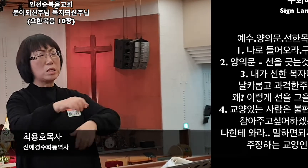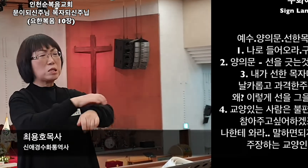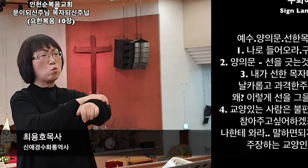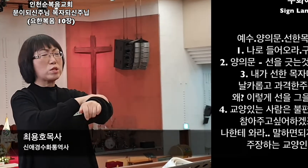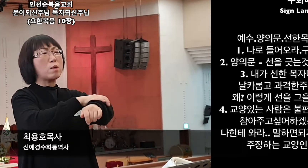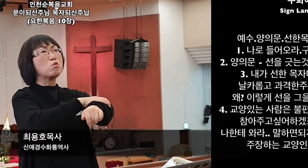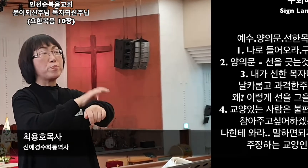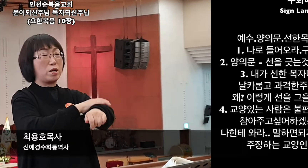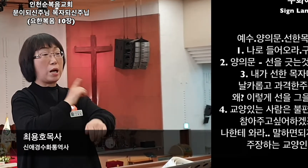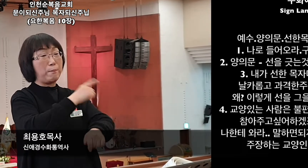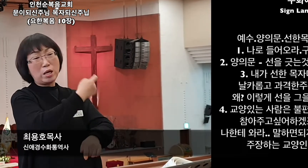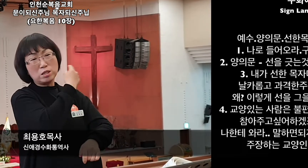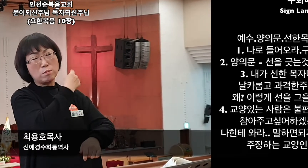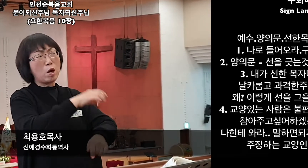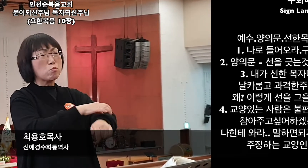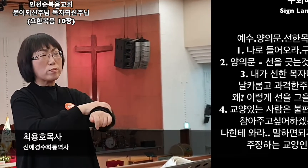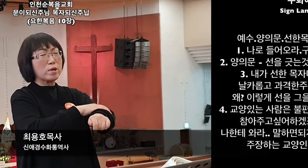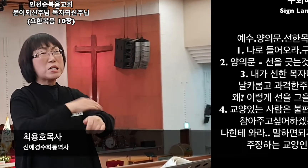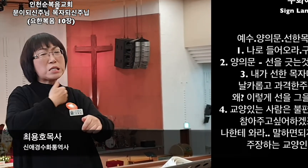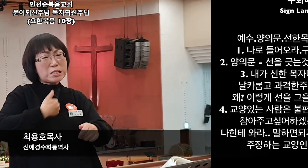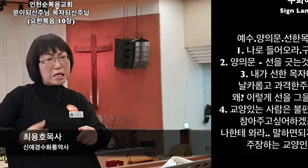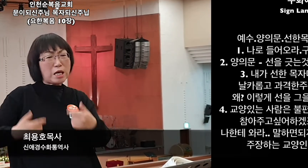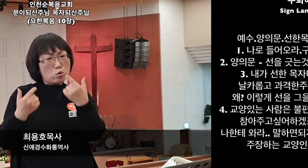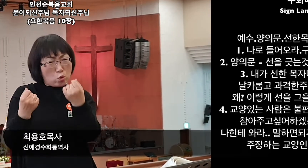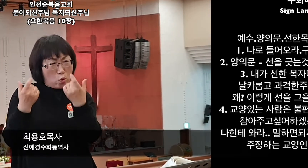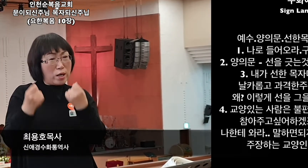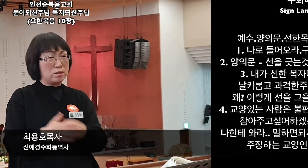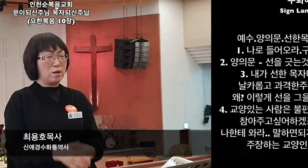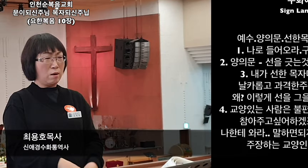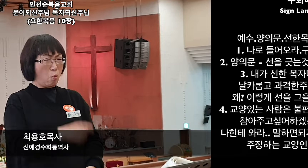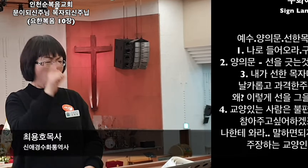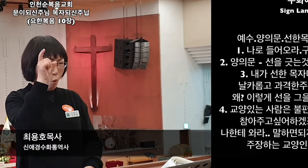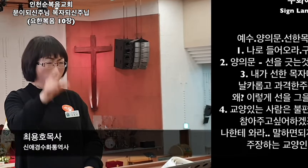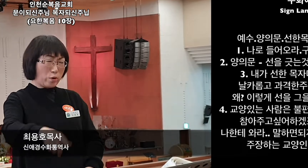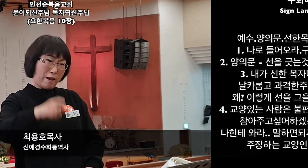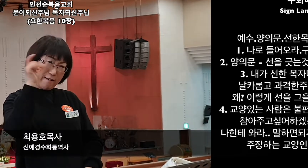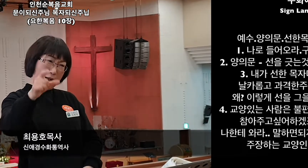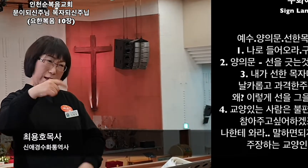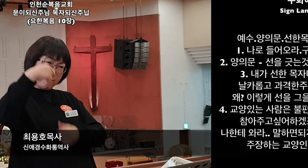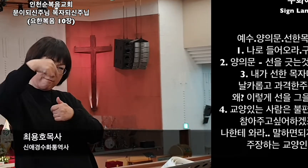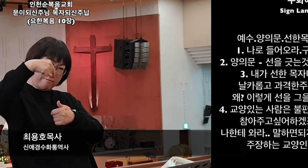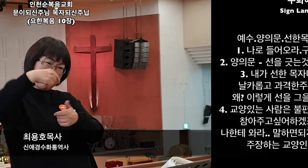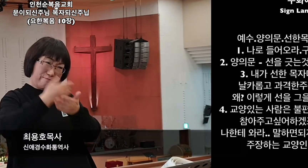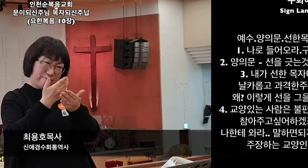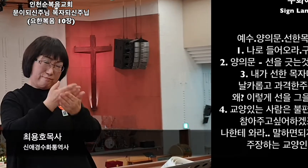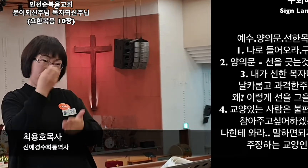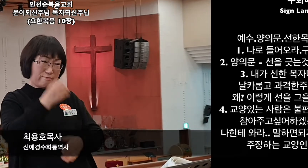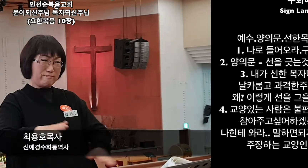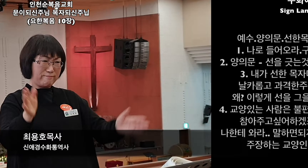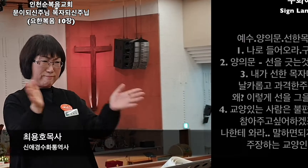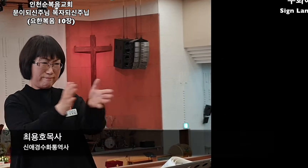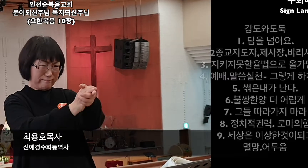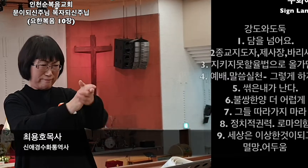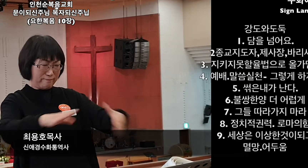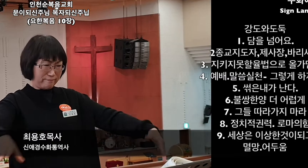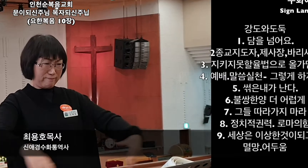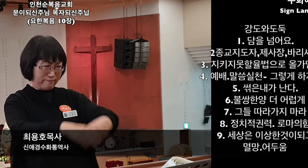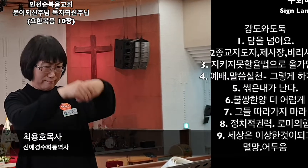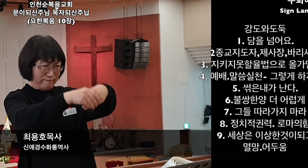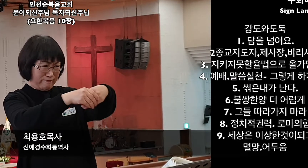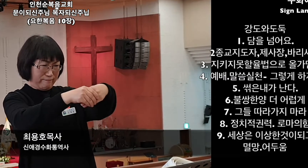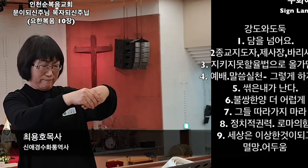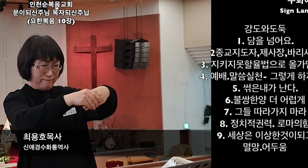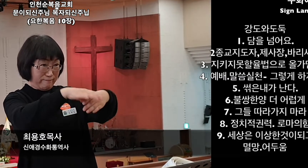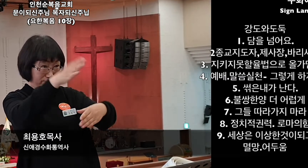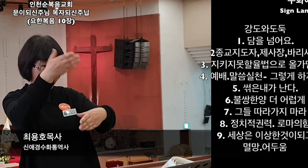그 이야기를 듣는 많은 제자들과 우리도 마찬가지죠. 꼭 이렇게까지 해야 하나 하는 거예요. 타협의 여지를 좀 남겨둬야 되는 거